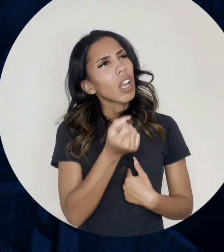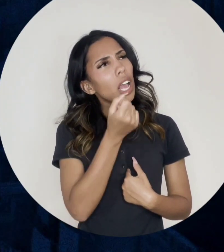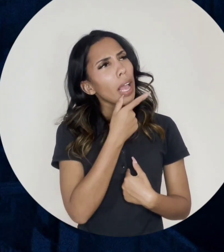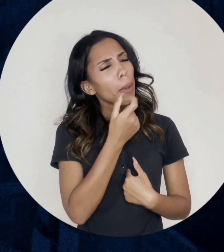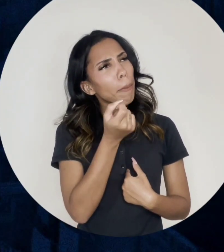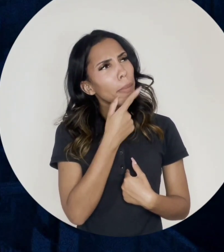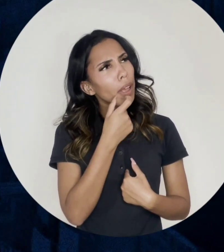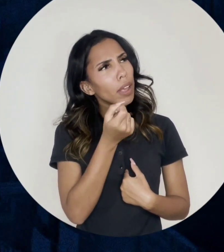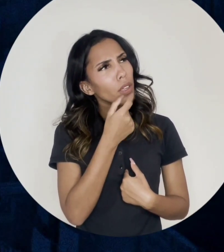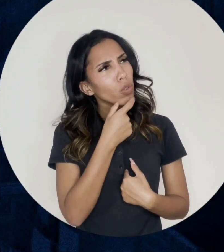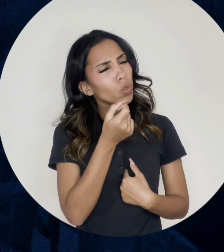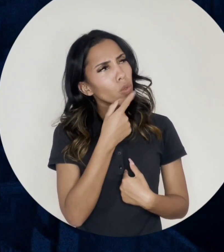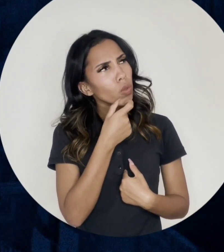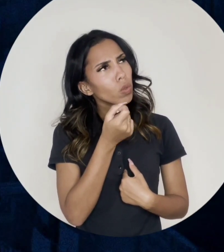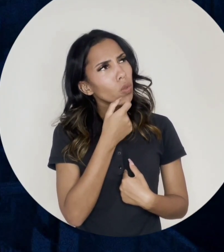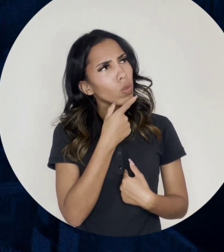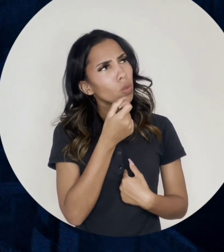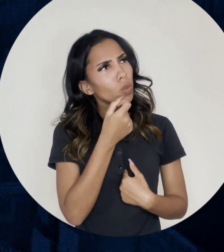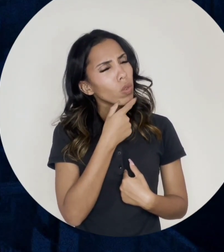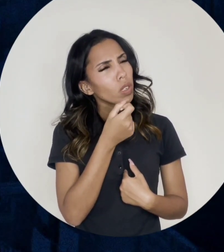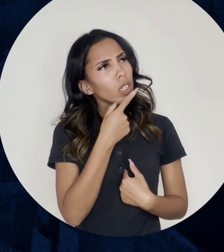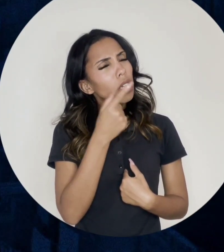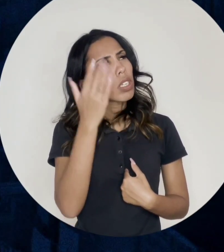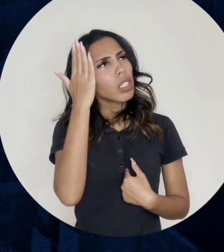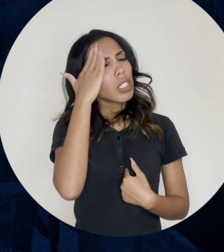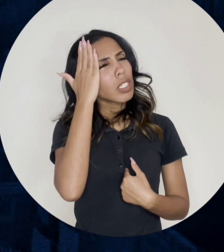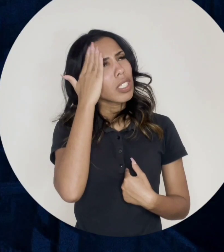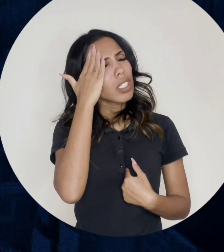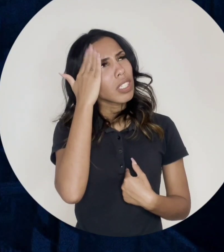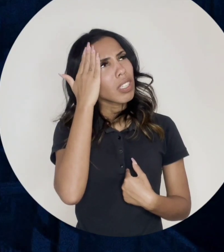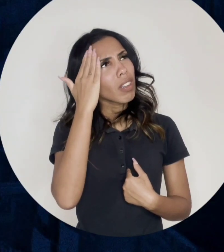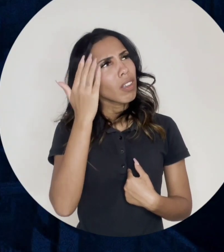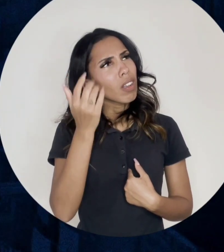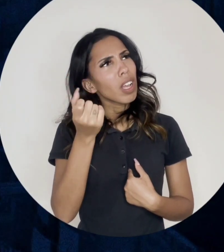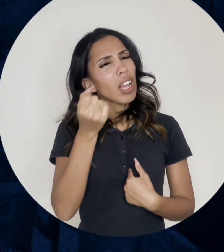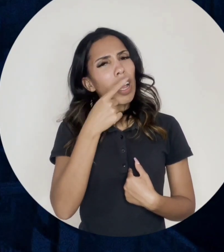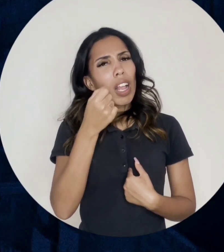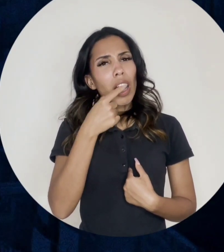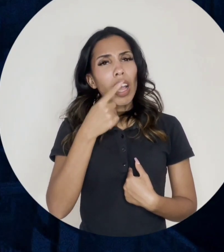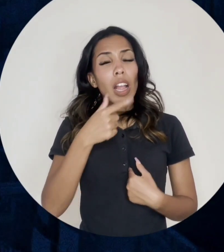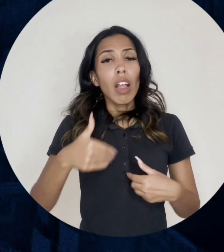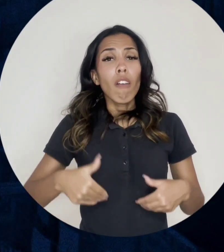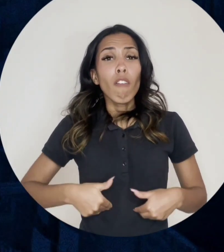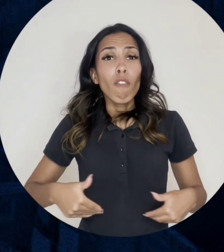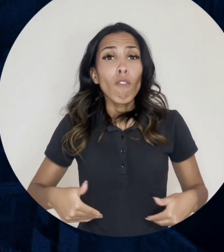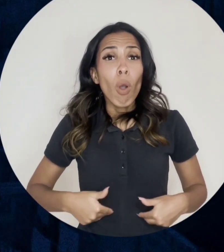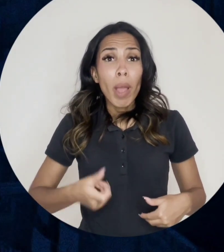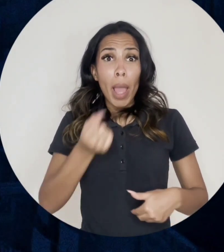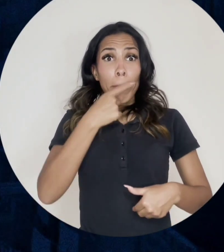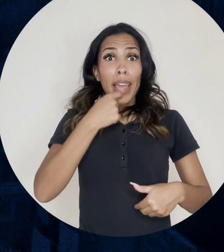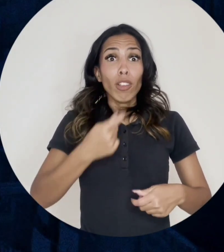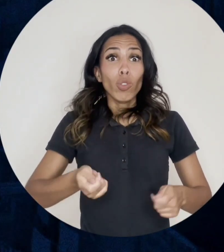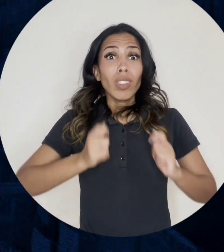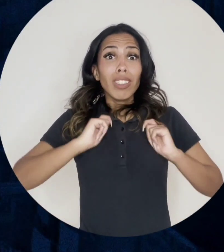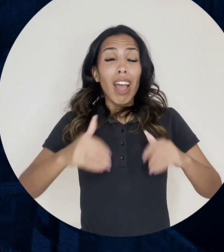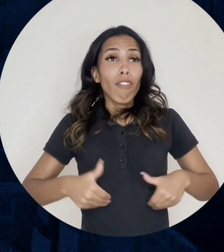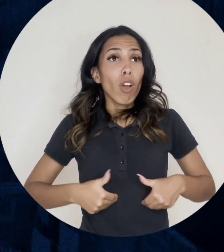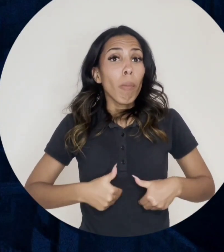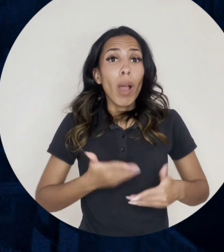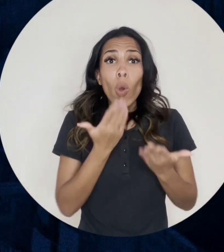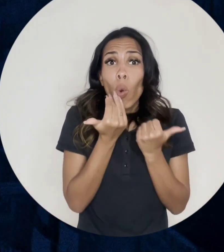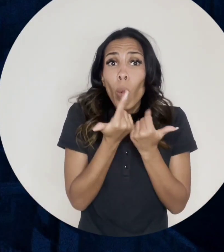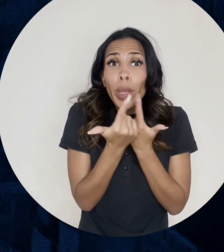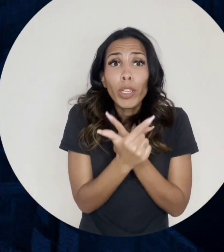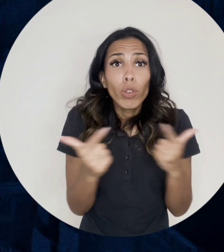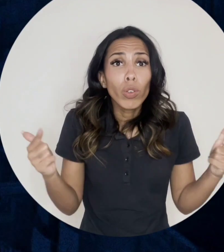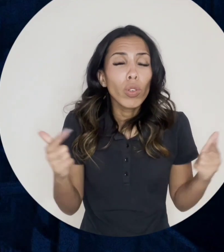sabia o quanto me dava fome quando eu tomava o remédio e não tinha o que comer. Descobriu a